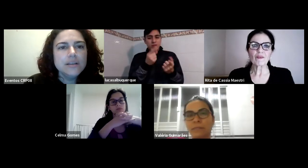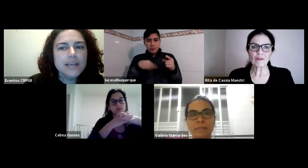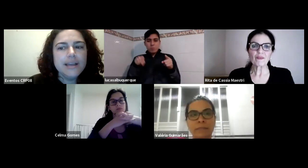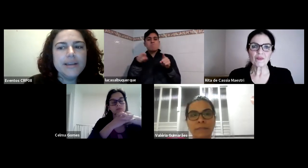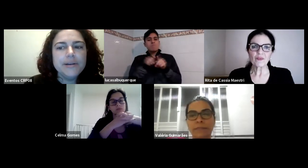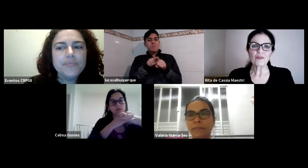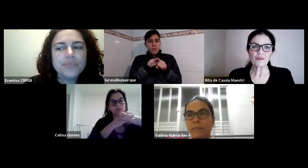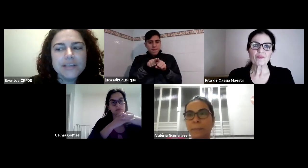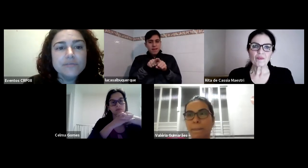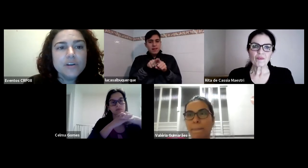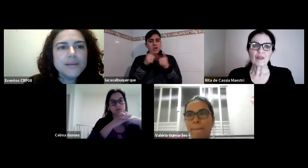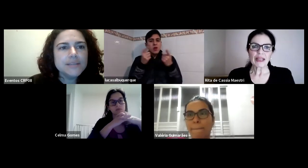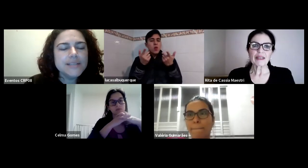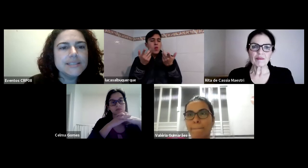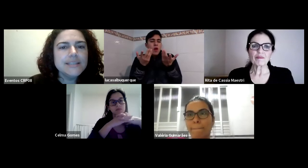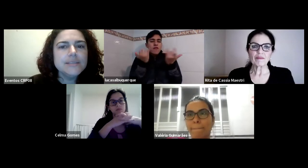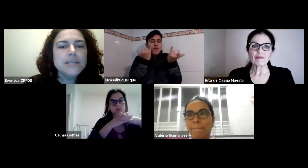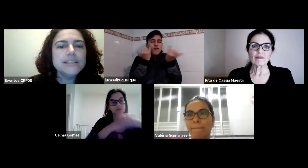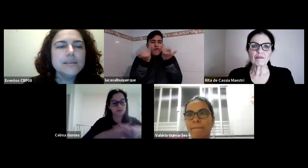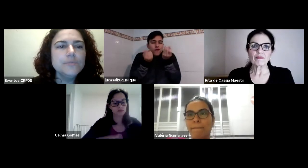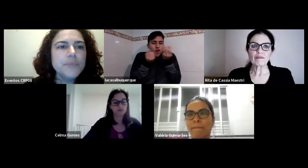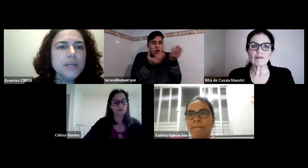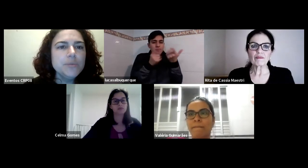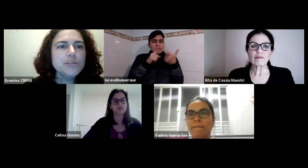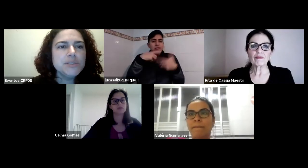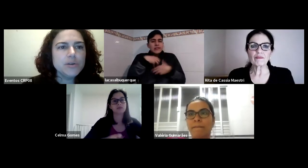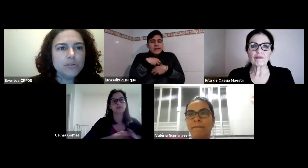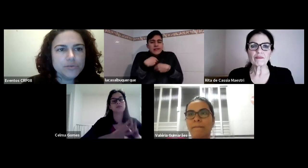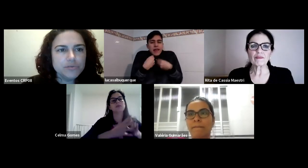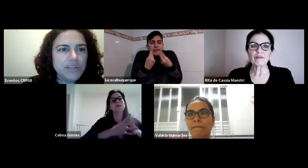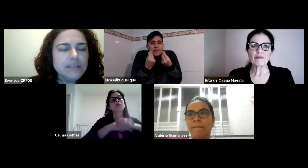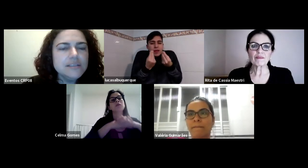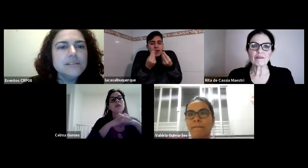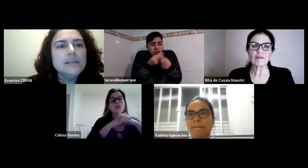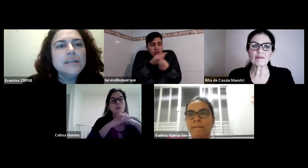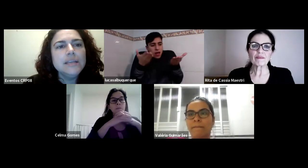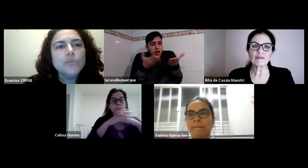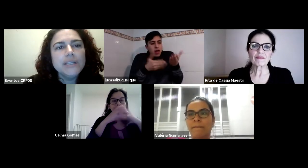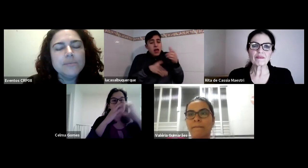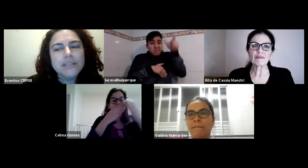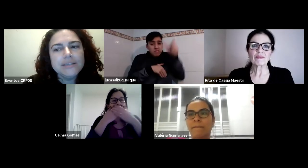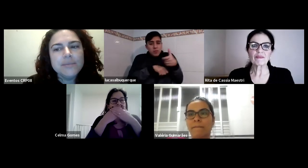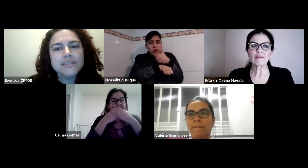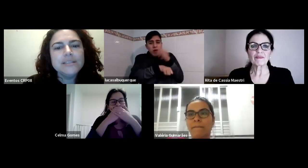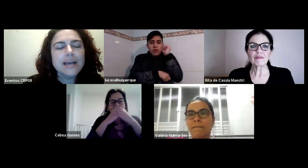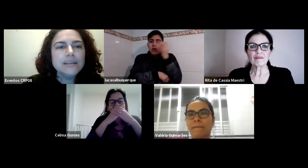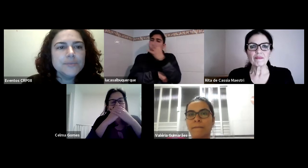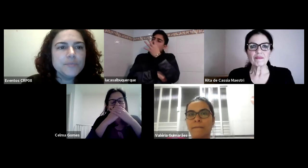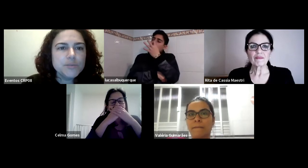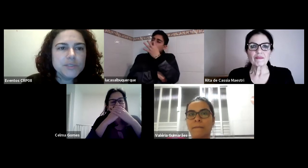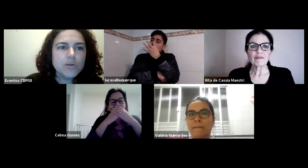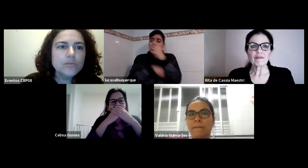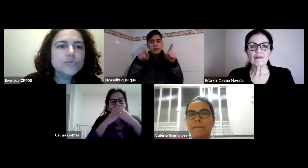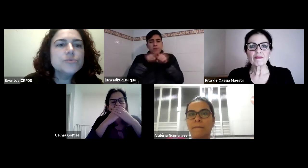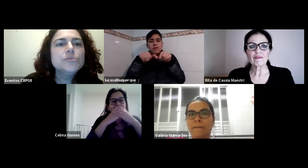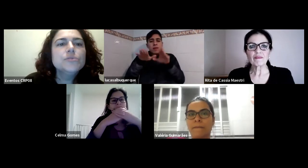essa informação e essa sensibilização para os psicólogos ouvintes e poder também trazer mais destaque para